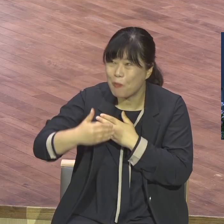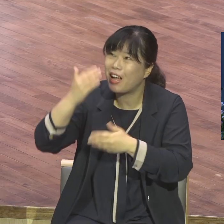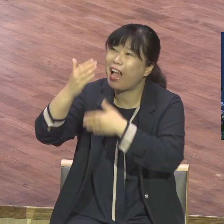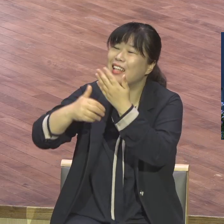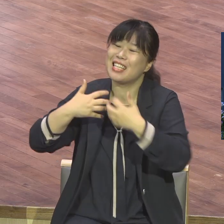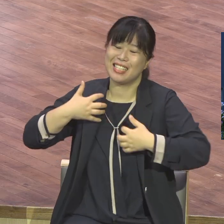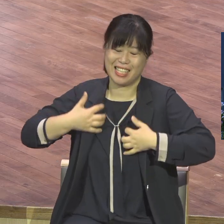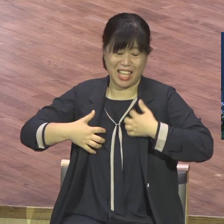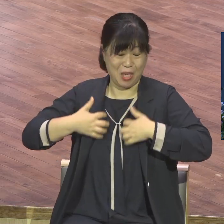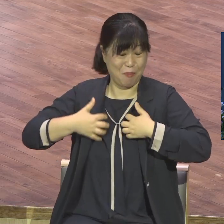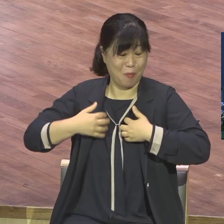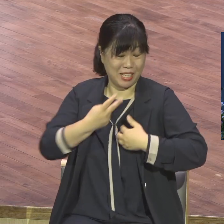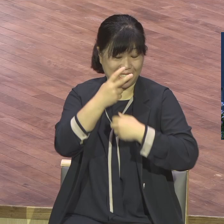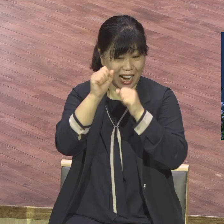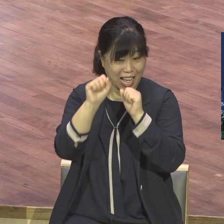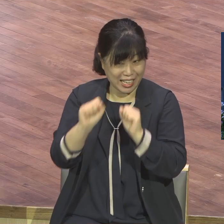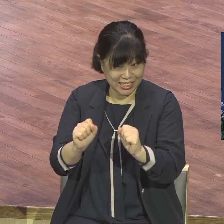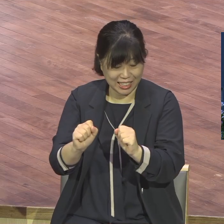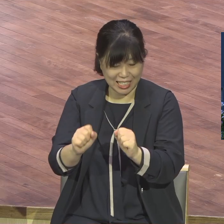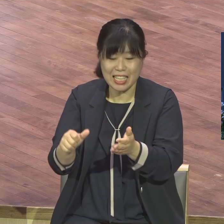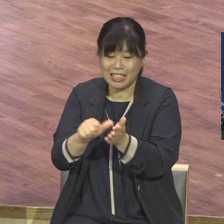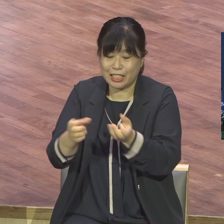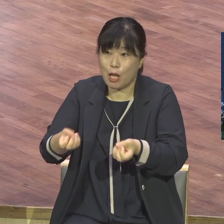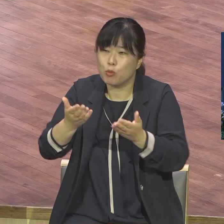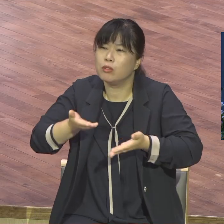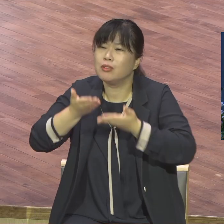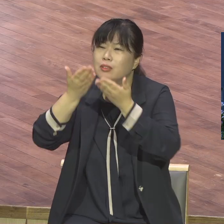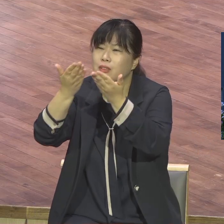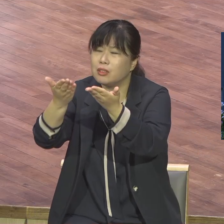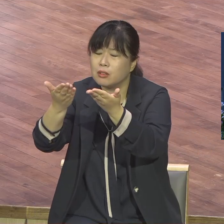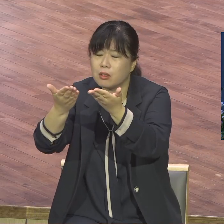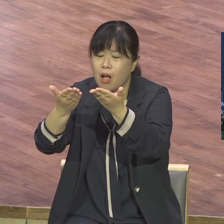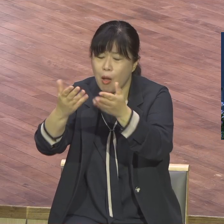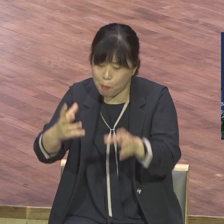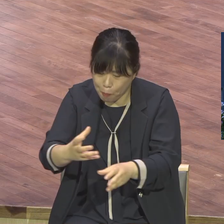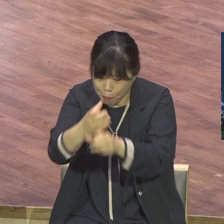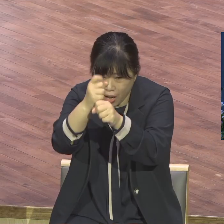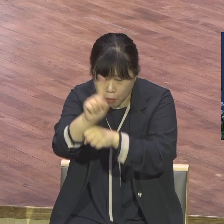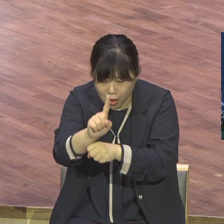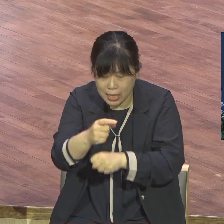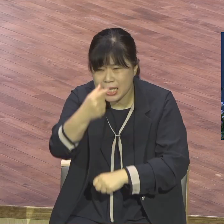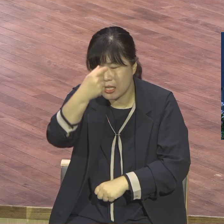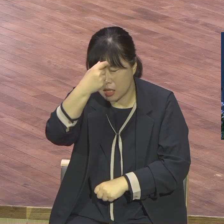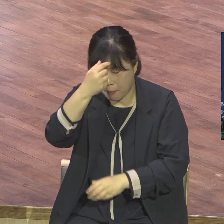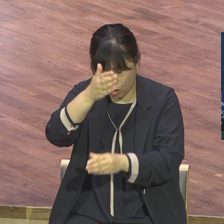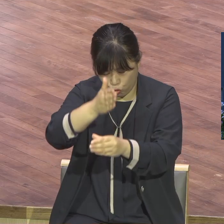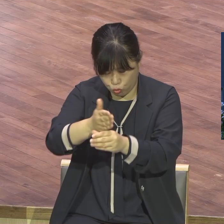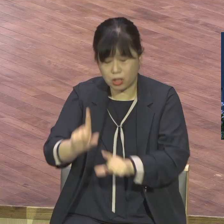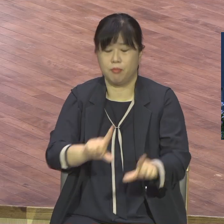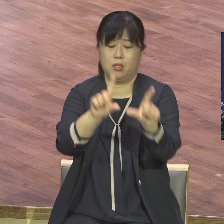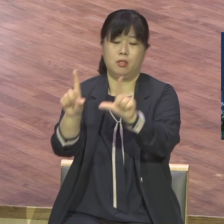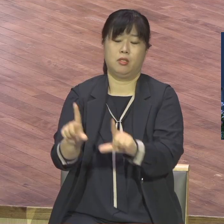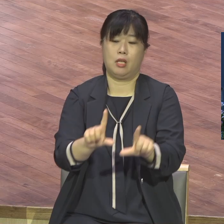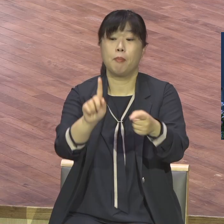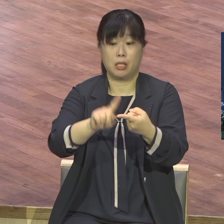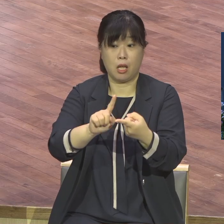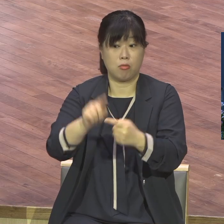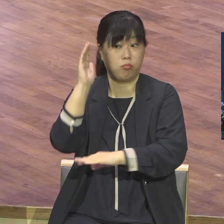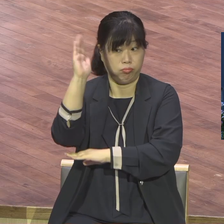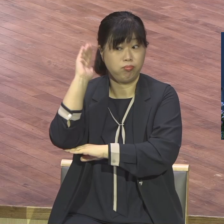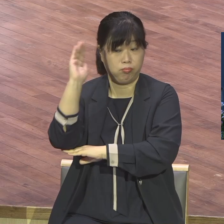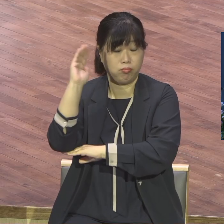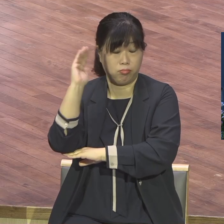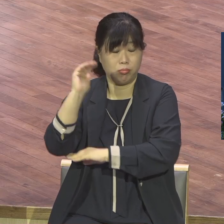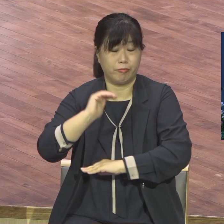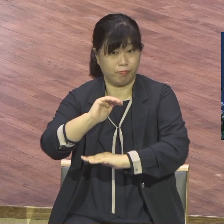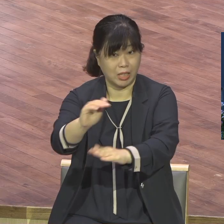산 제물로 드리는 삶, 다시 말하면 예배가 이끄는 삶을 살아라. 너희의 삶은